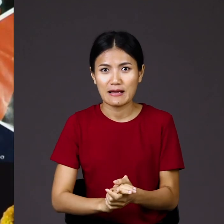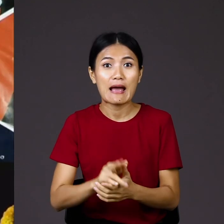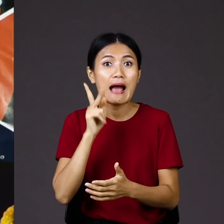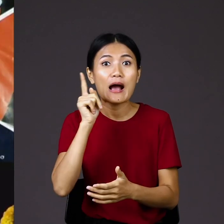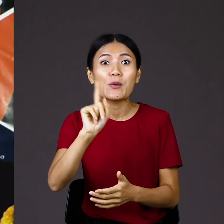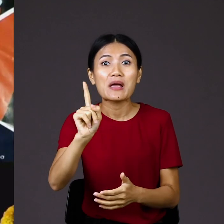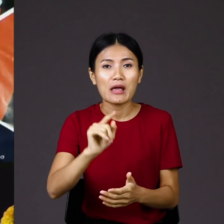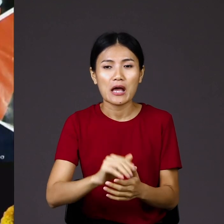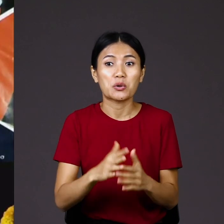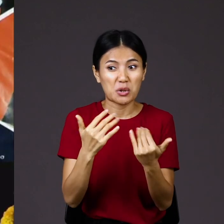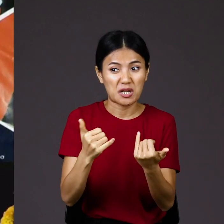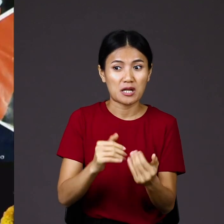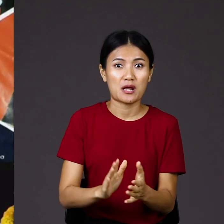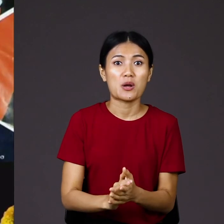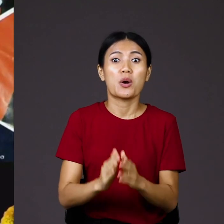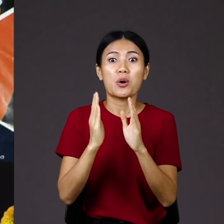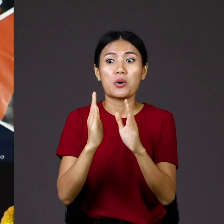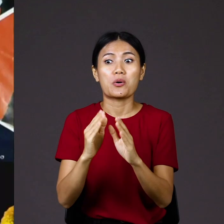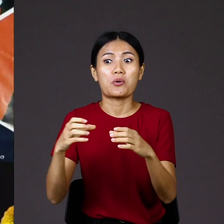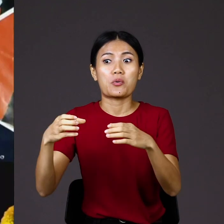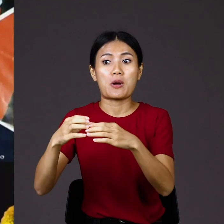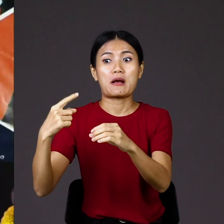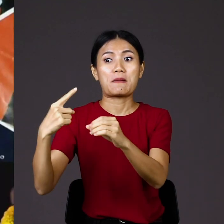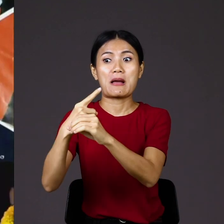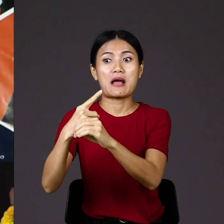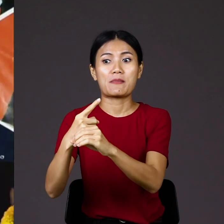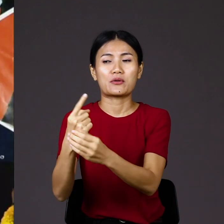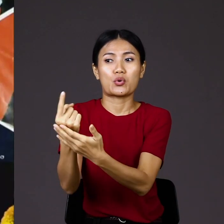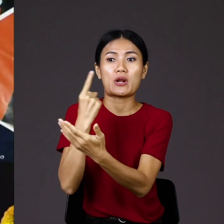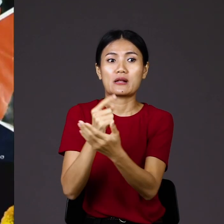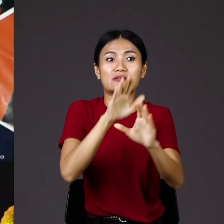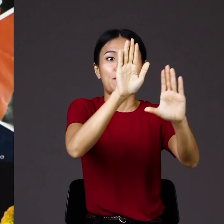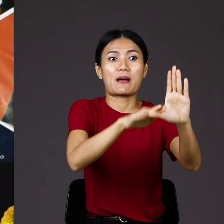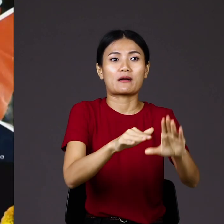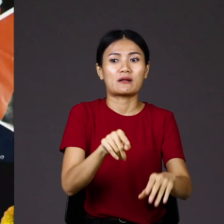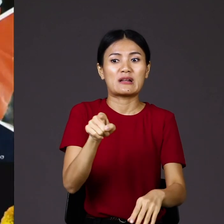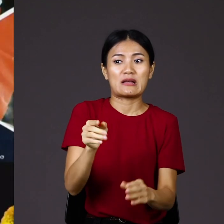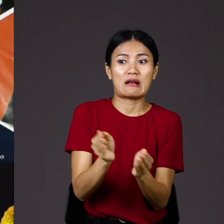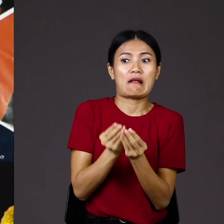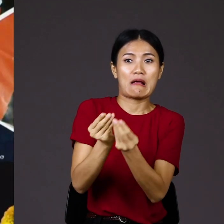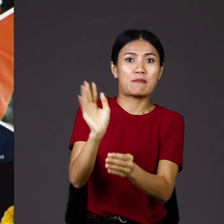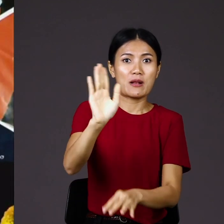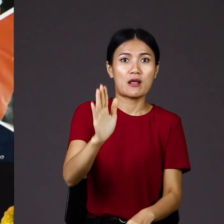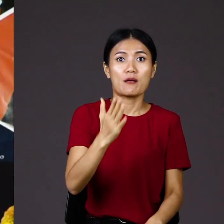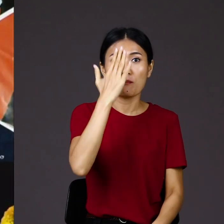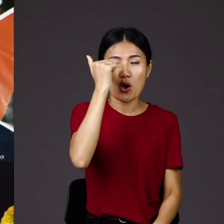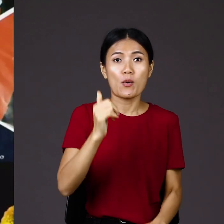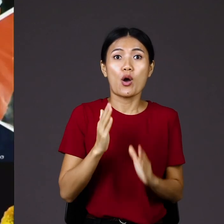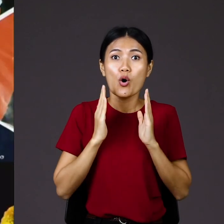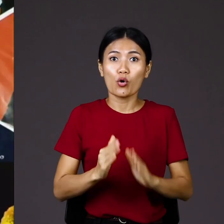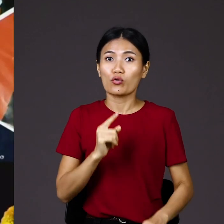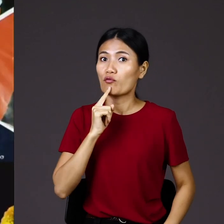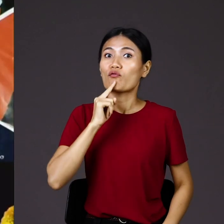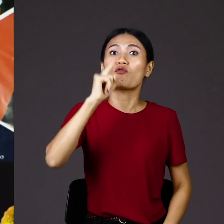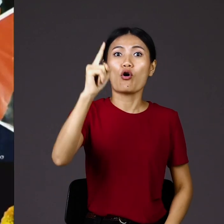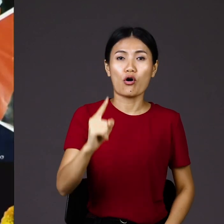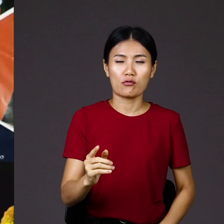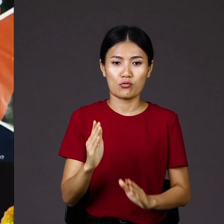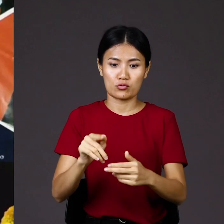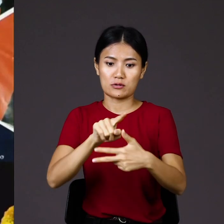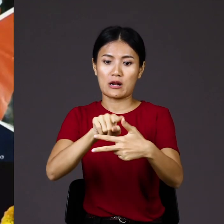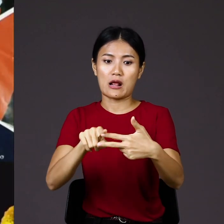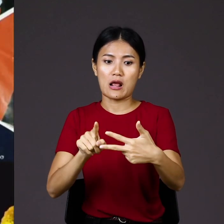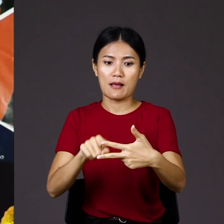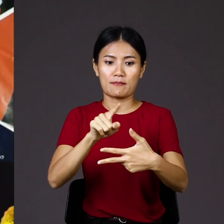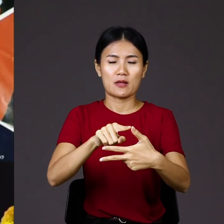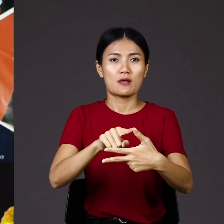ตอนเนี้ยไม่ต้องไปเลือกผู้สมัครคณะก้าวหน้านะเพราะว่ามีนักร้องไปร้องเรียนปิยบุตรธนาธ